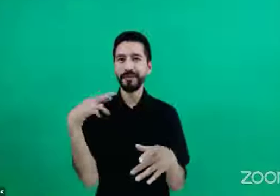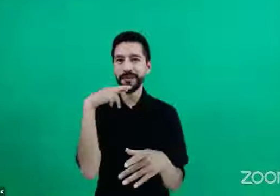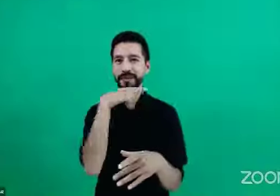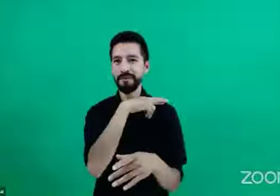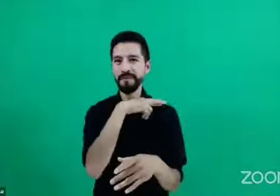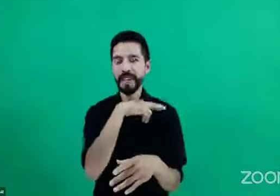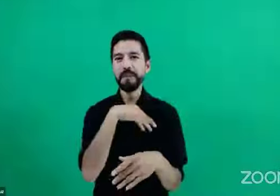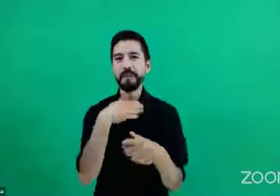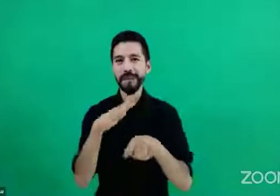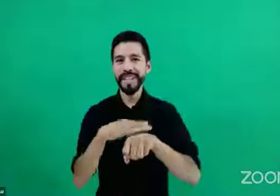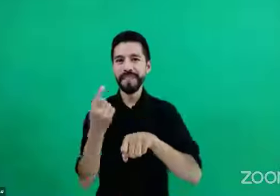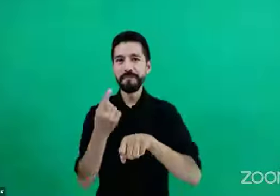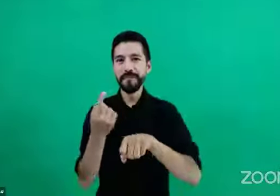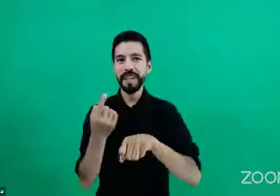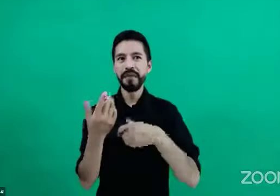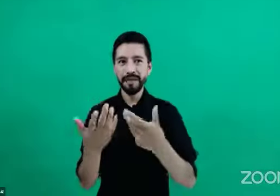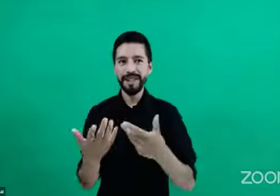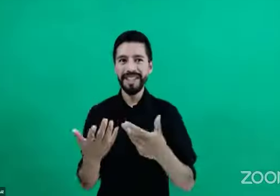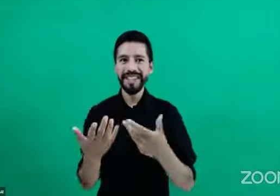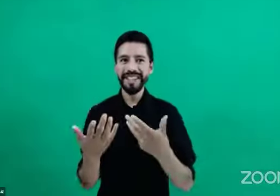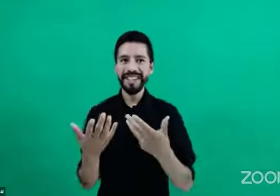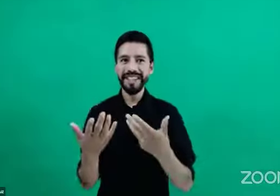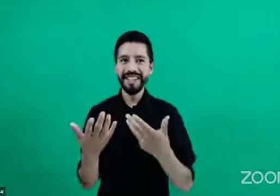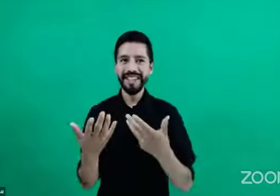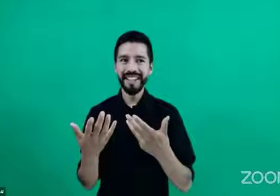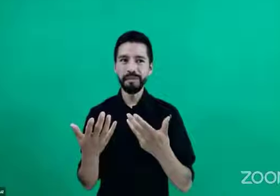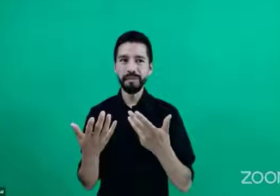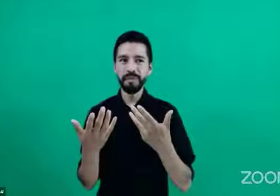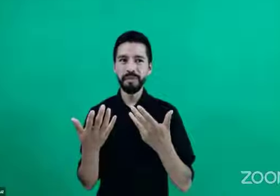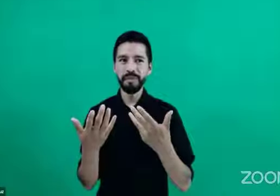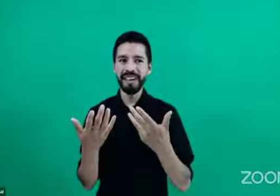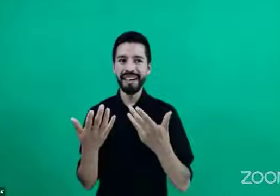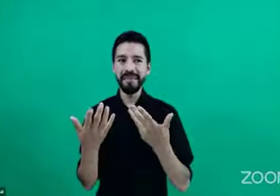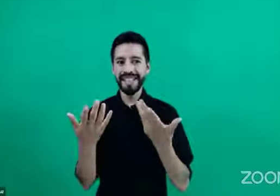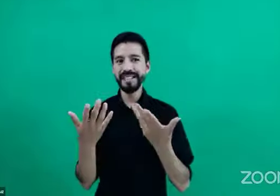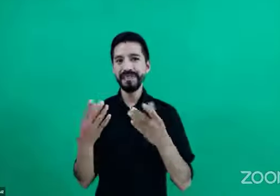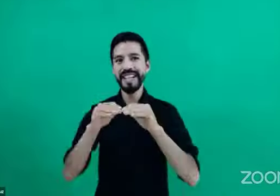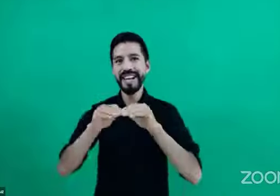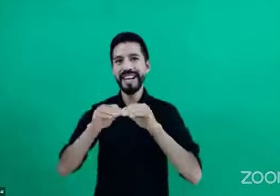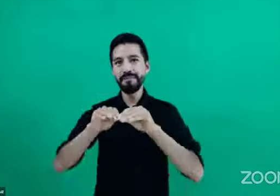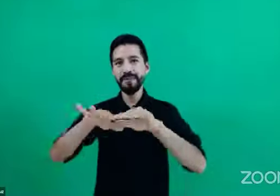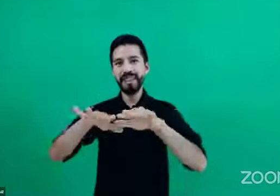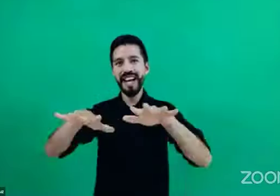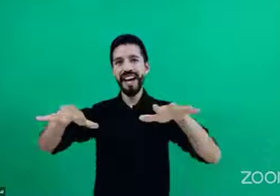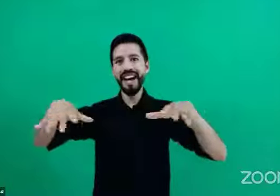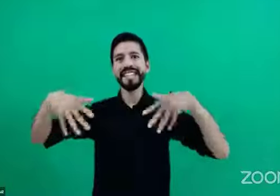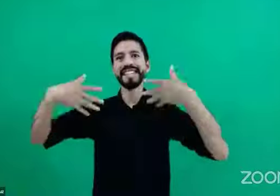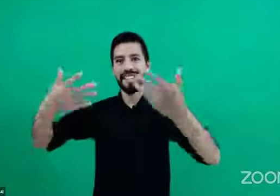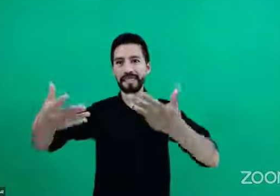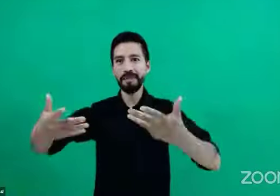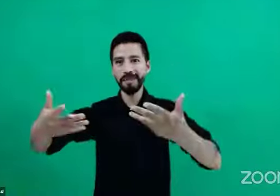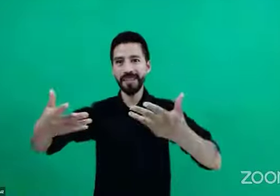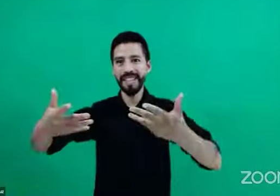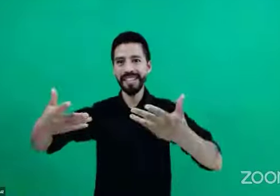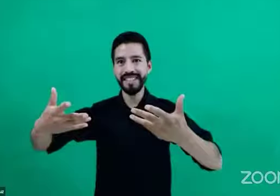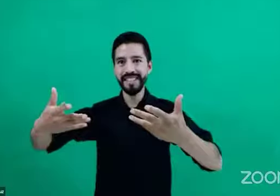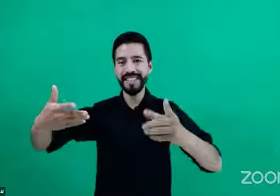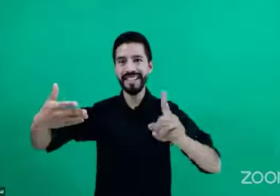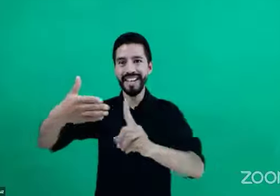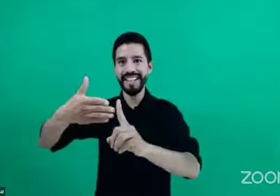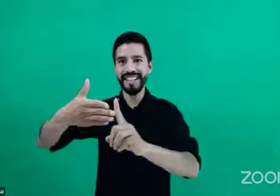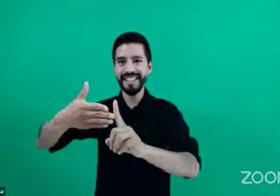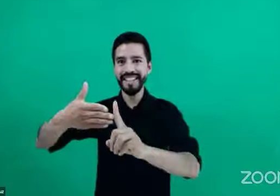toalla rápido. ¿Por qué? Porque a veces no llegamos hacia las